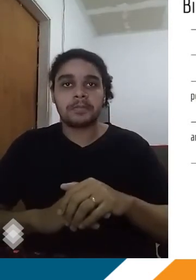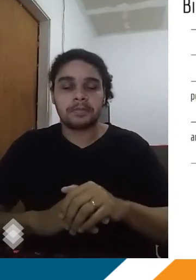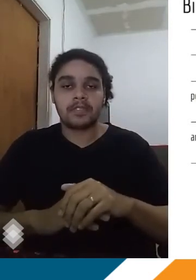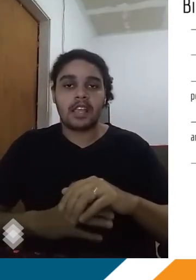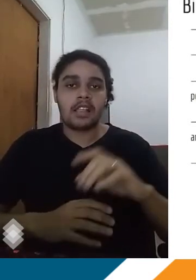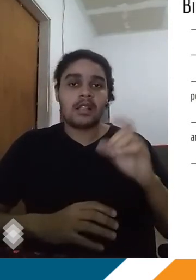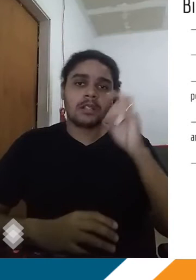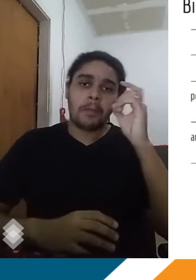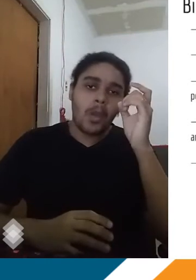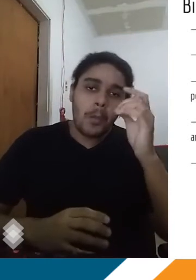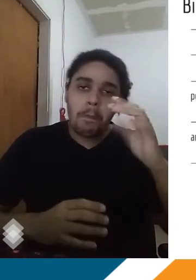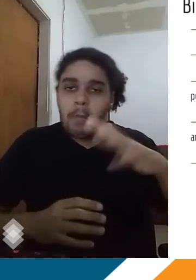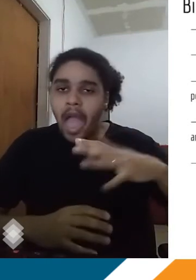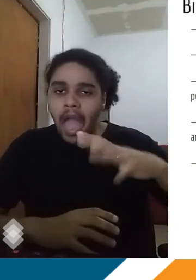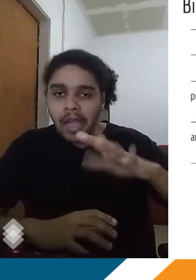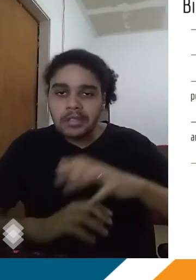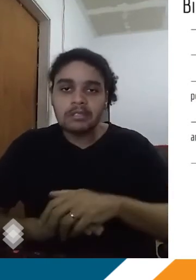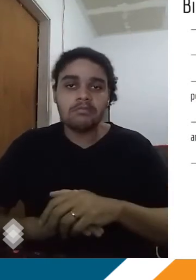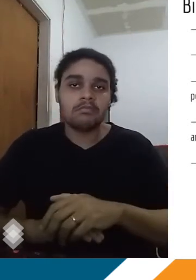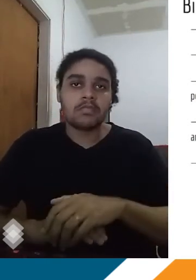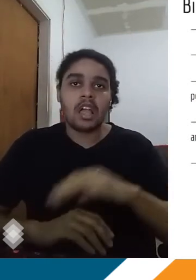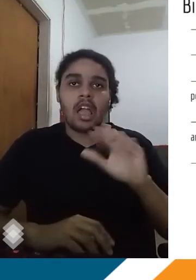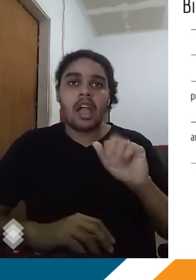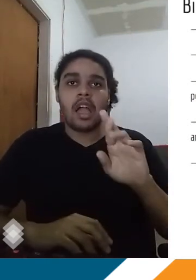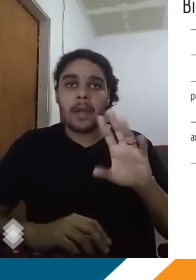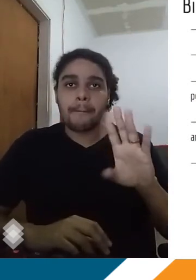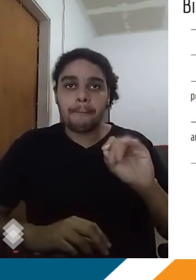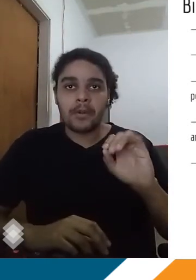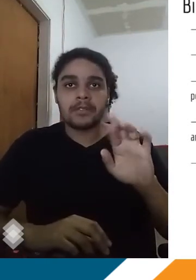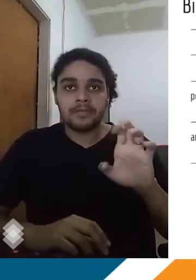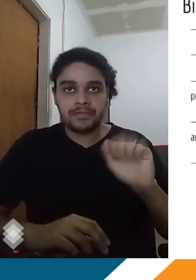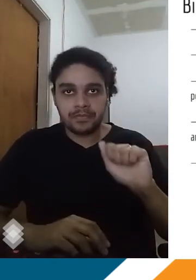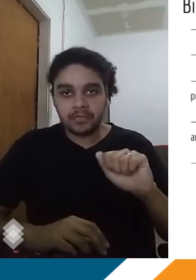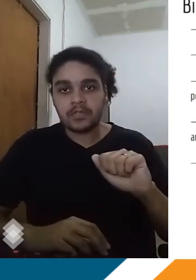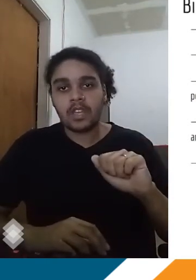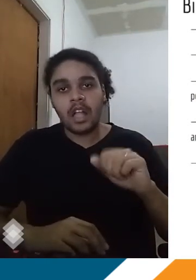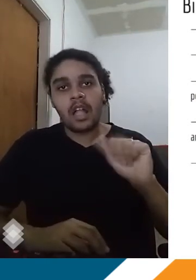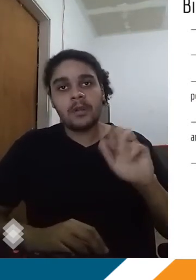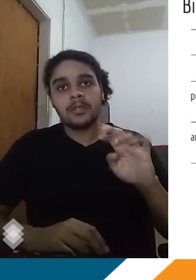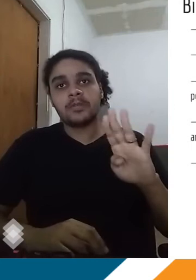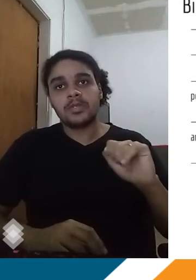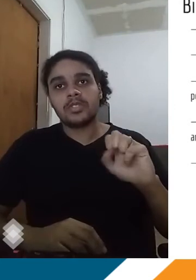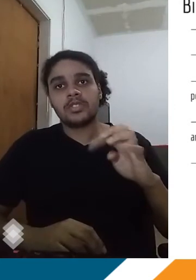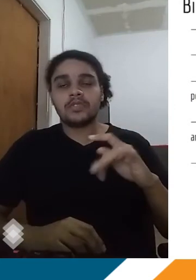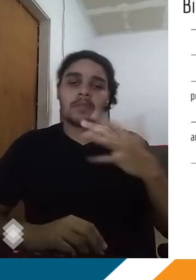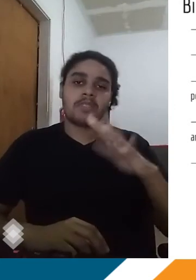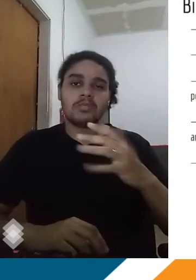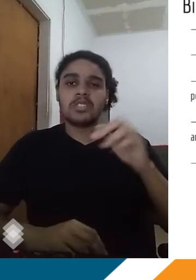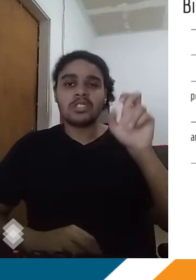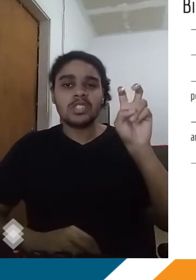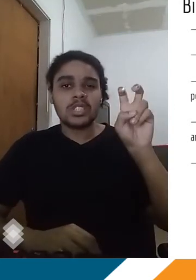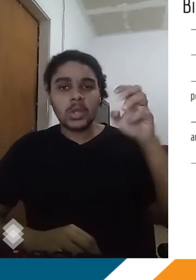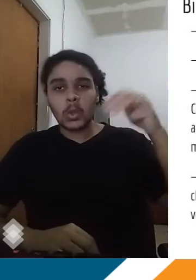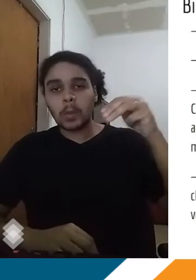uma vegetação arbóreo-arbustiva, né, com espécies aí beirando aos 5 metros de altura no